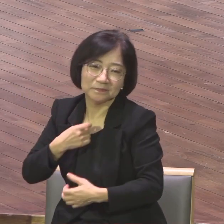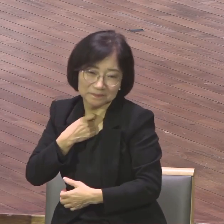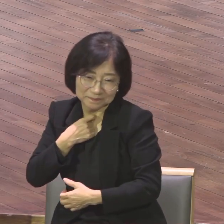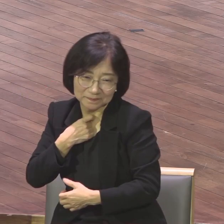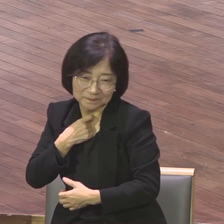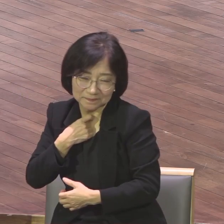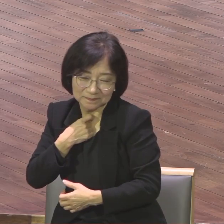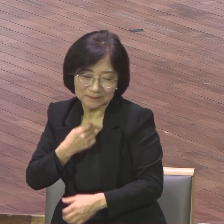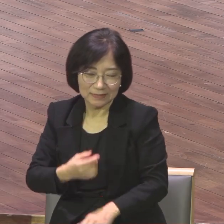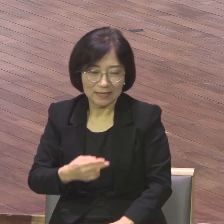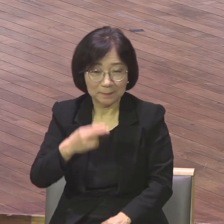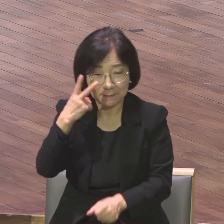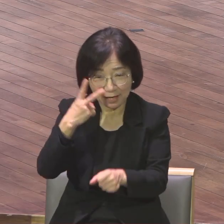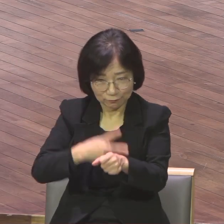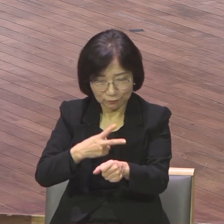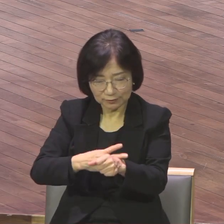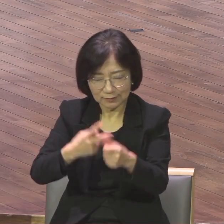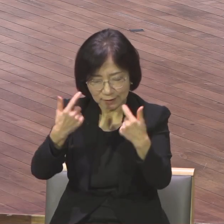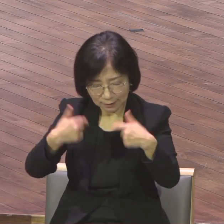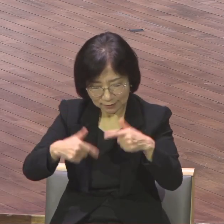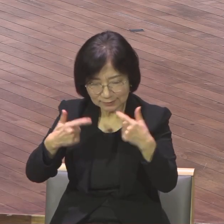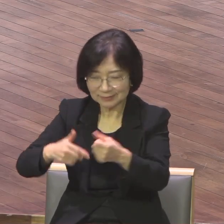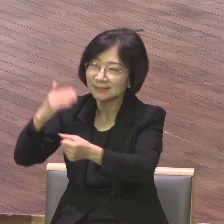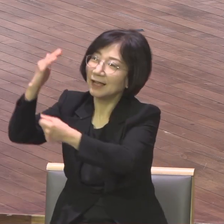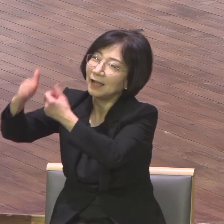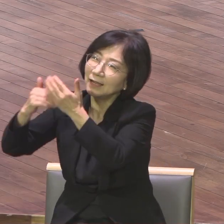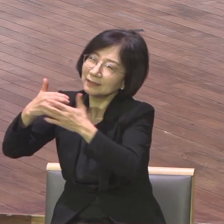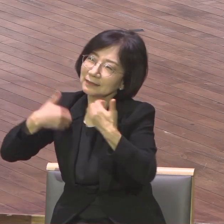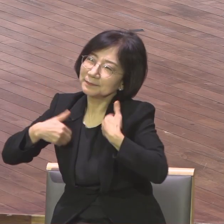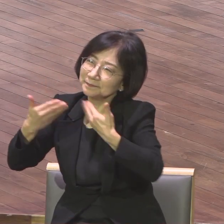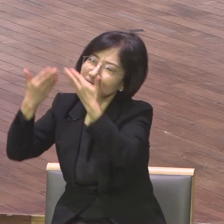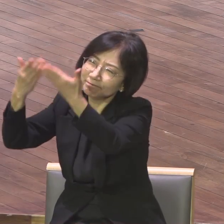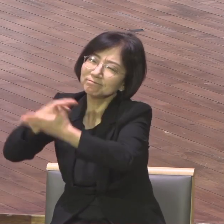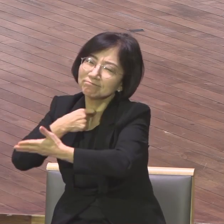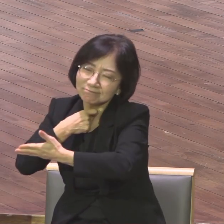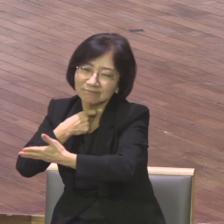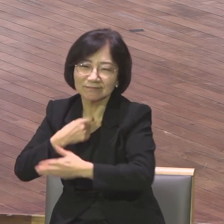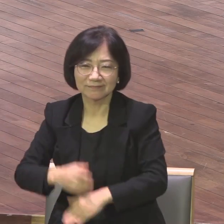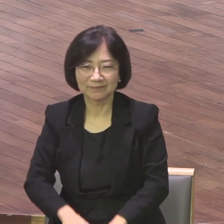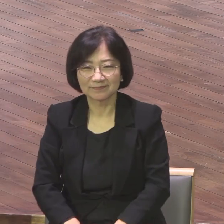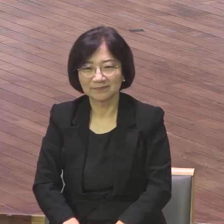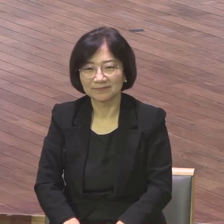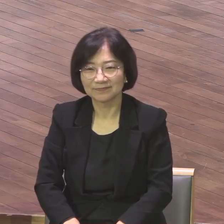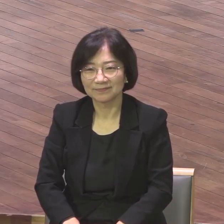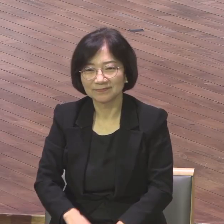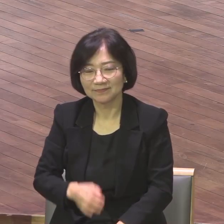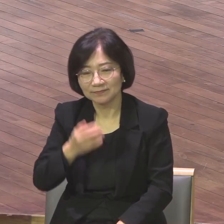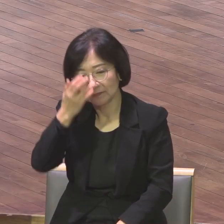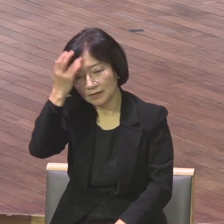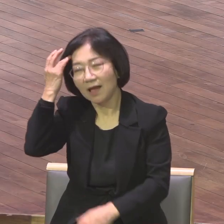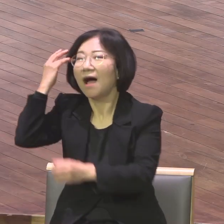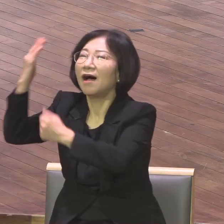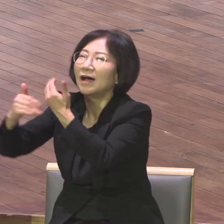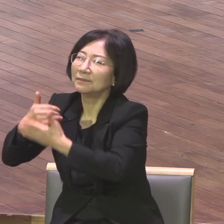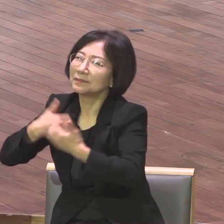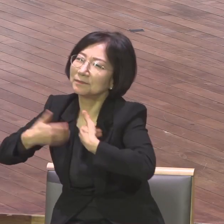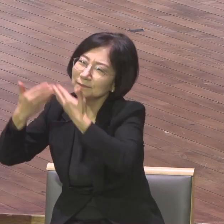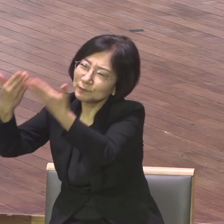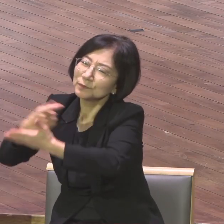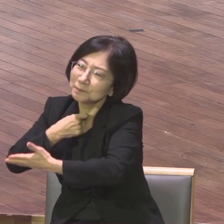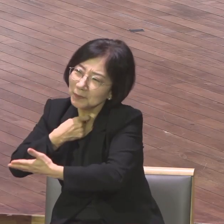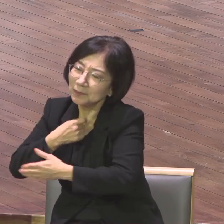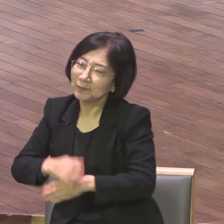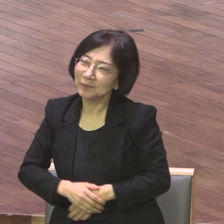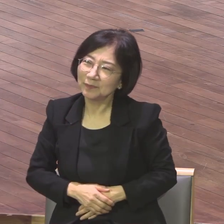없어요. 하나님을 기쁘시게 하는 것. 바울은 그거밖에 없어요. 어떻게 하면 하나님을 내가 기쁘시게 할까?